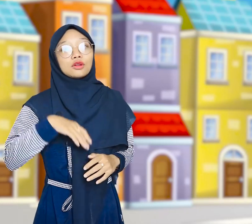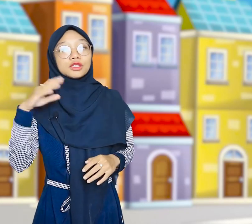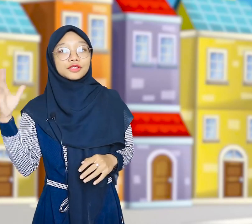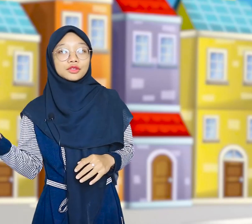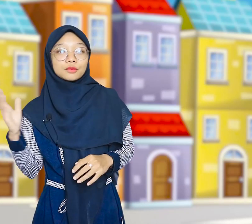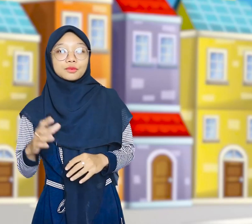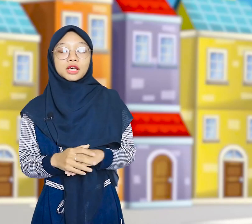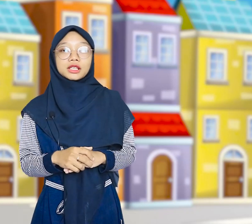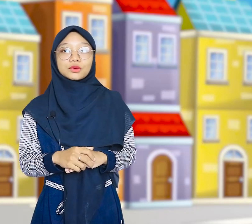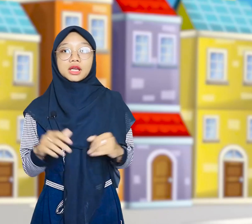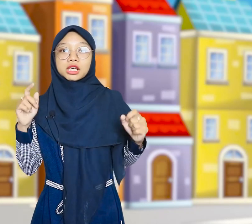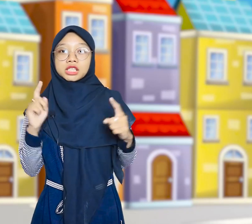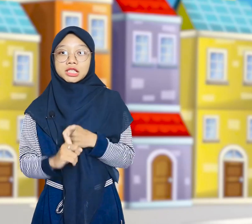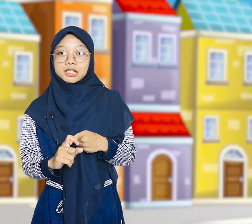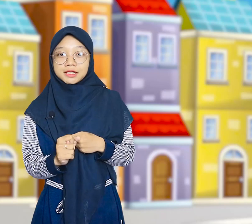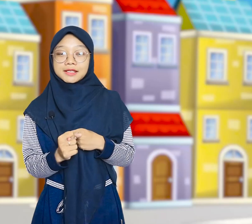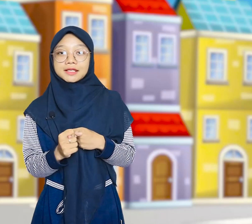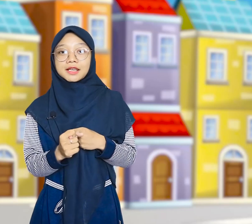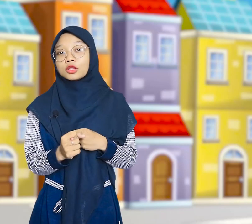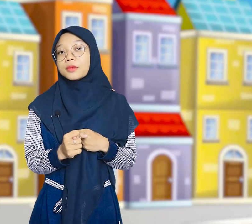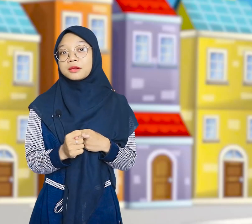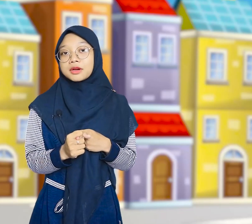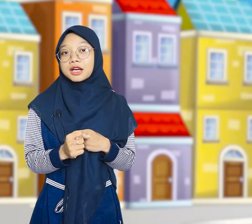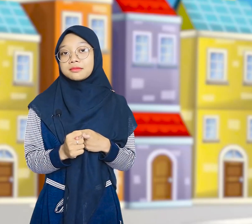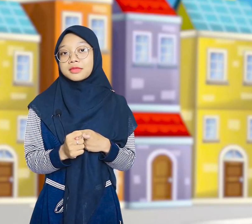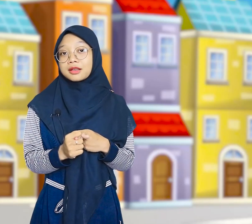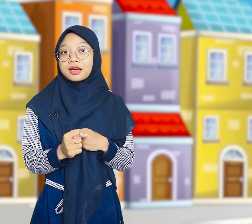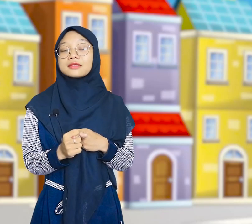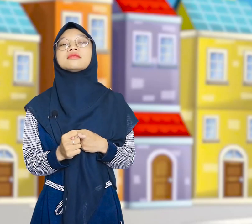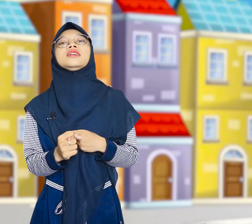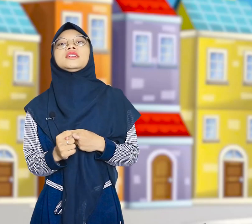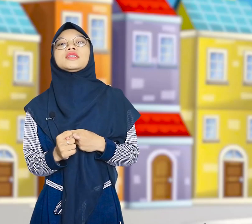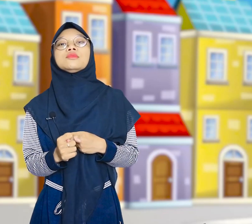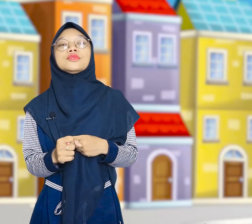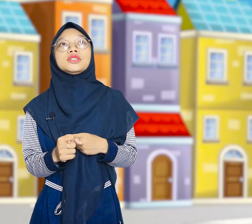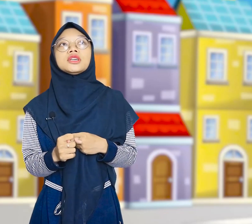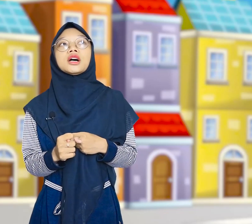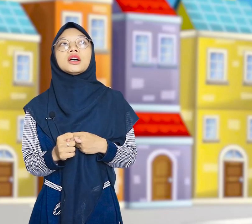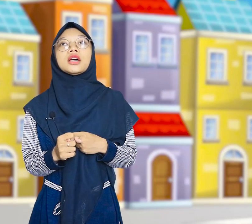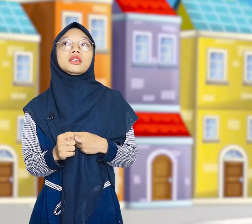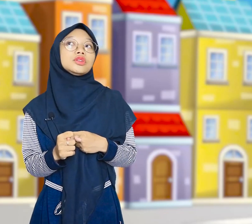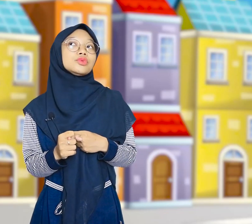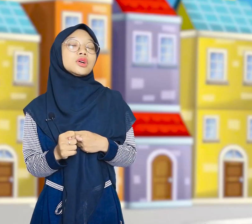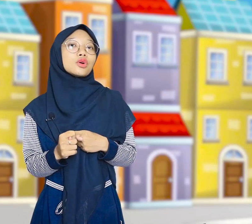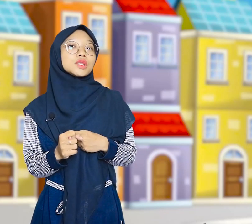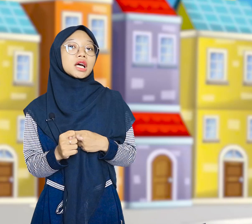Kalau di video sebelumnya kita sudah ke ingredients atau bahan-bahan masakan. Kemudian ada juga